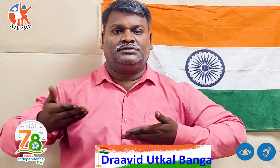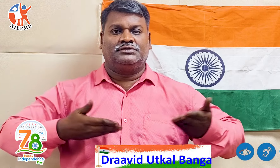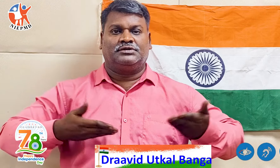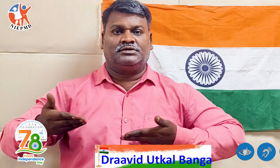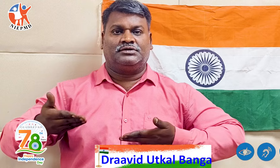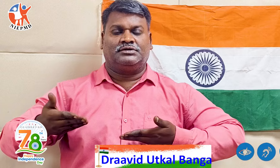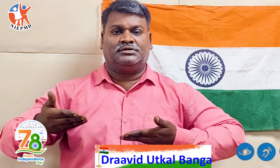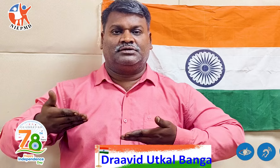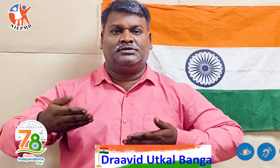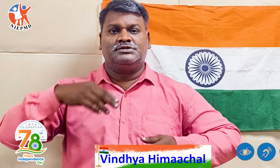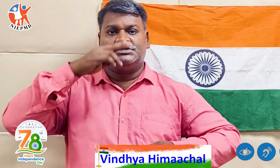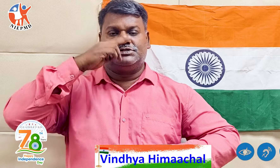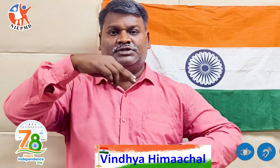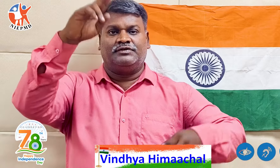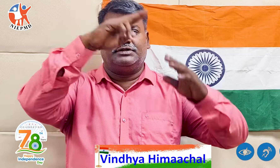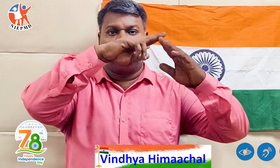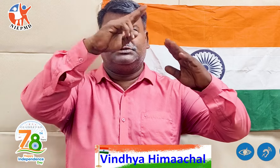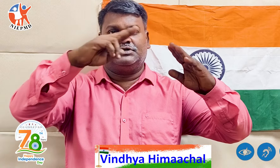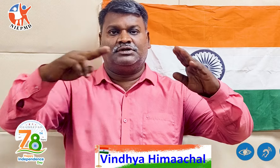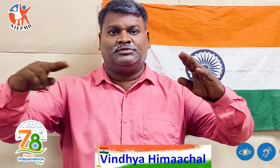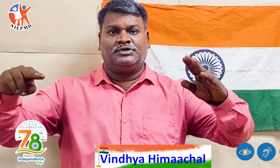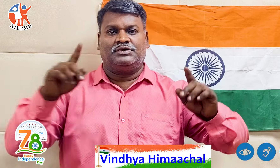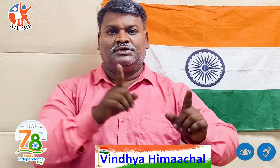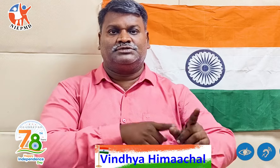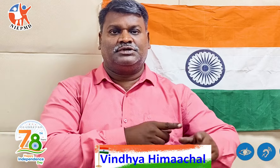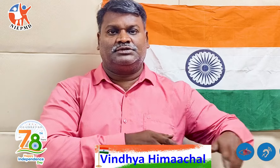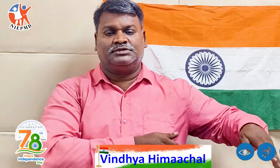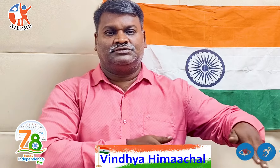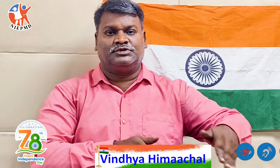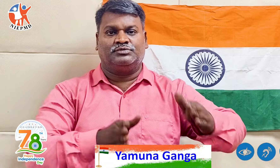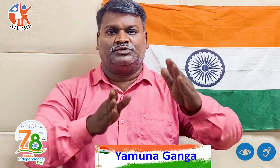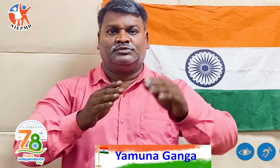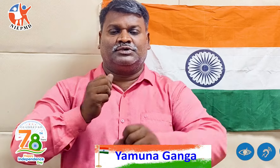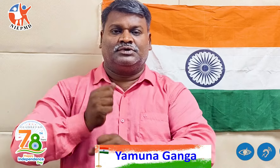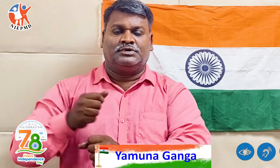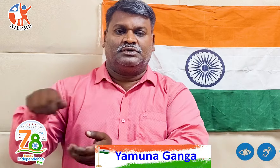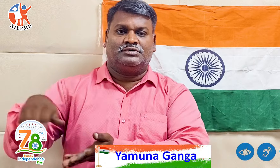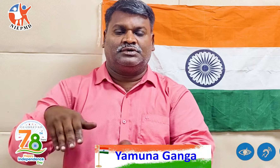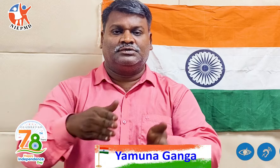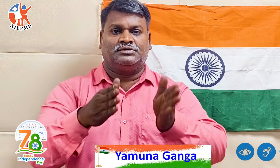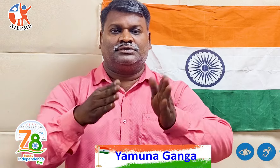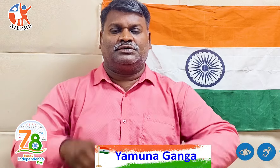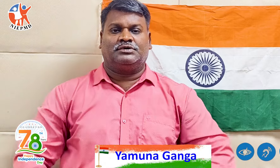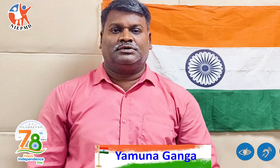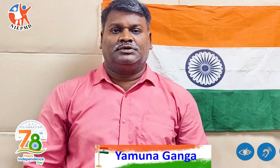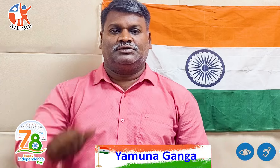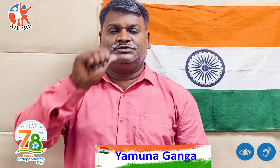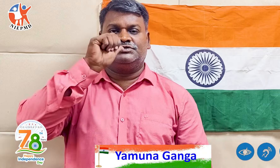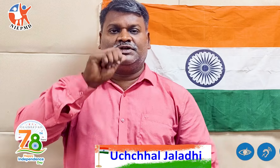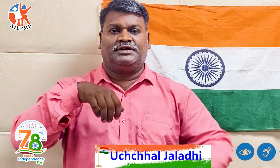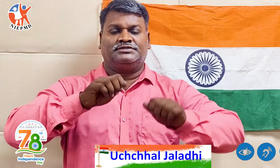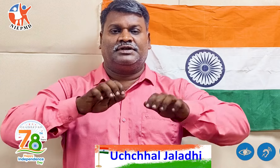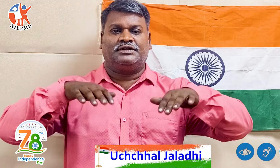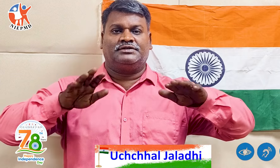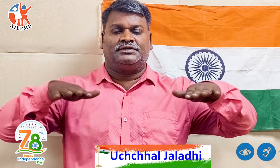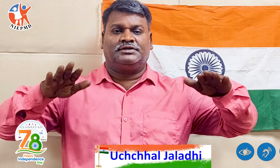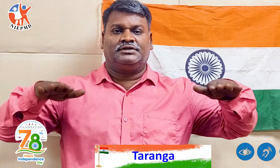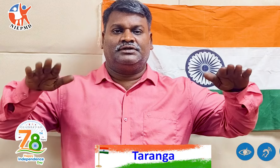विंध्य हिमाचल यमुना गंगा उत्कल जलधि तरंगा